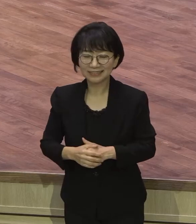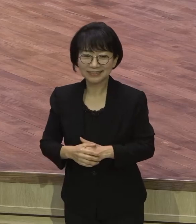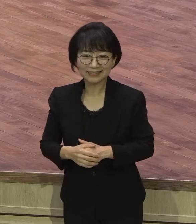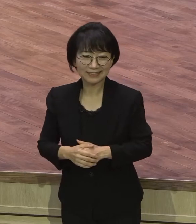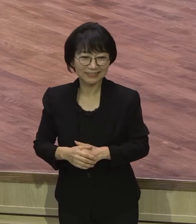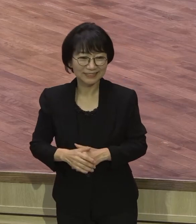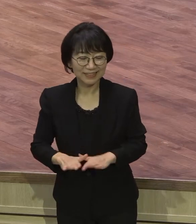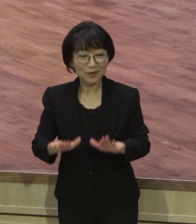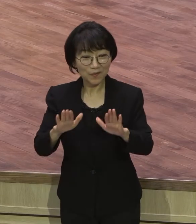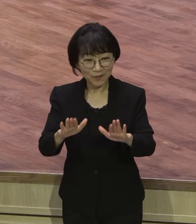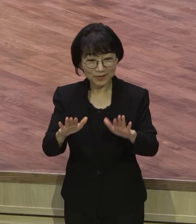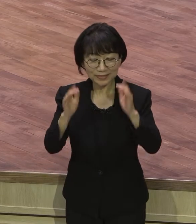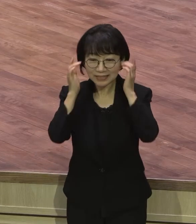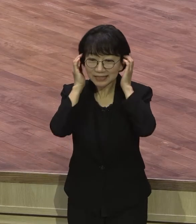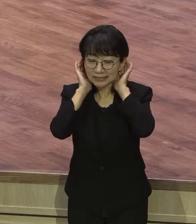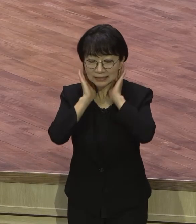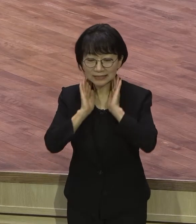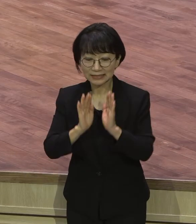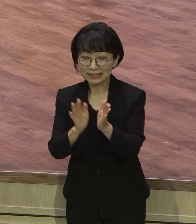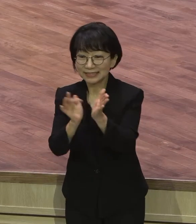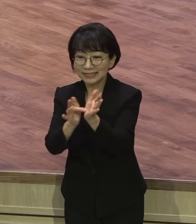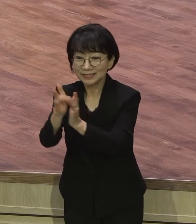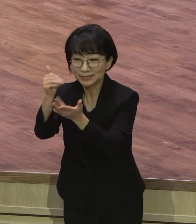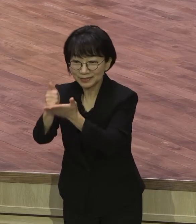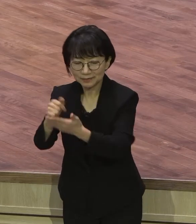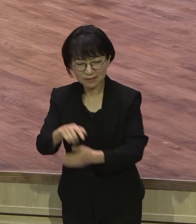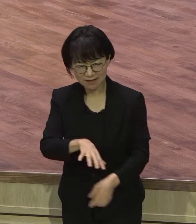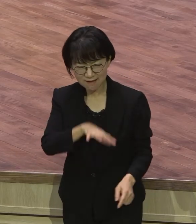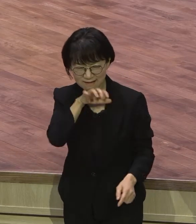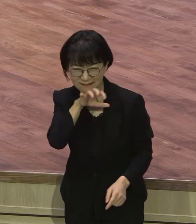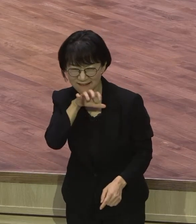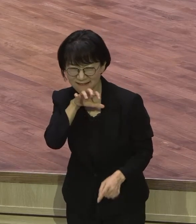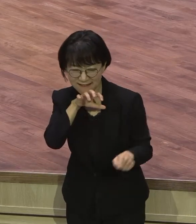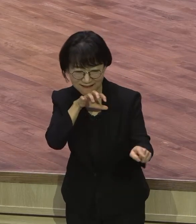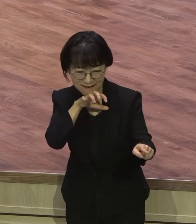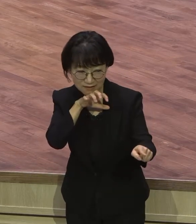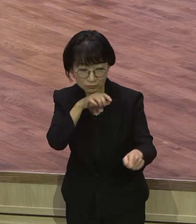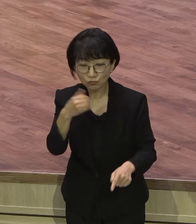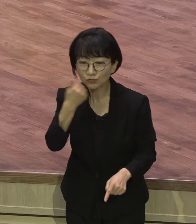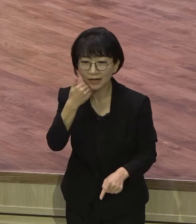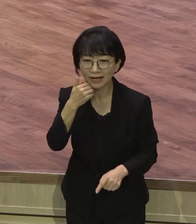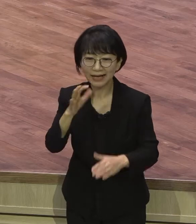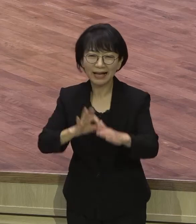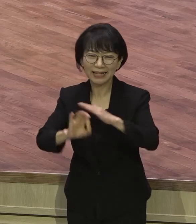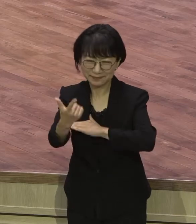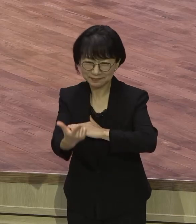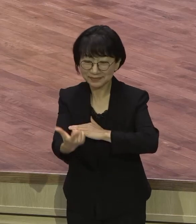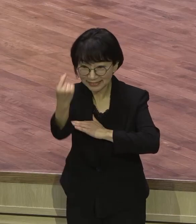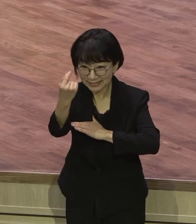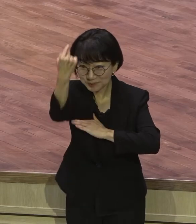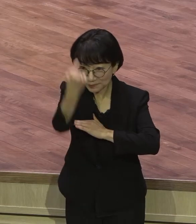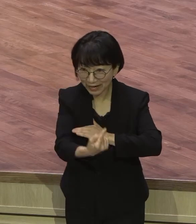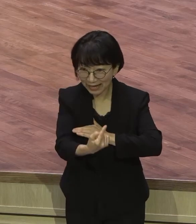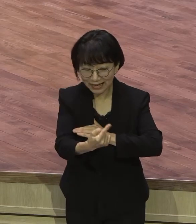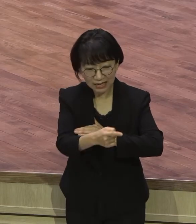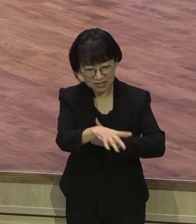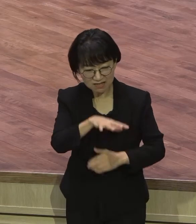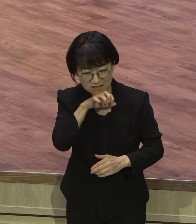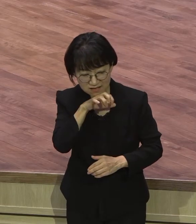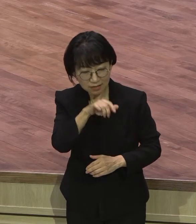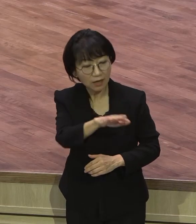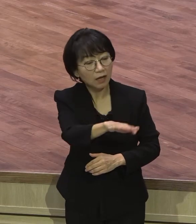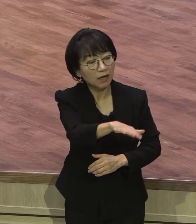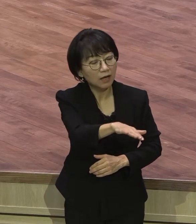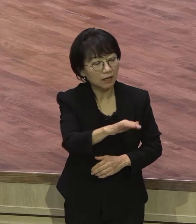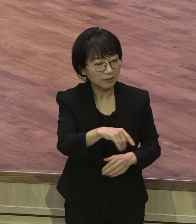예수님께서 원망과 불평 속에 있던 먼저 온 자들 이 영적인 교훈의